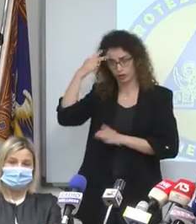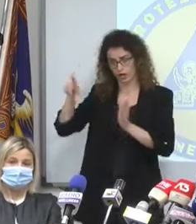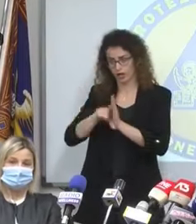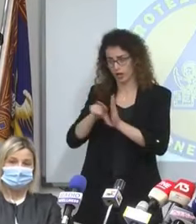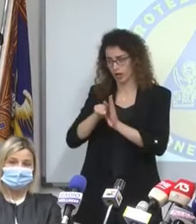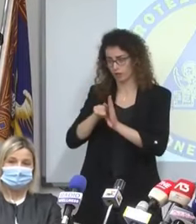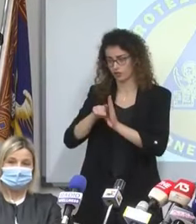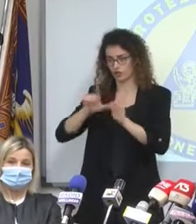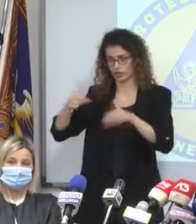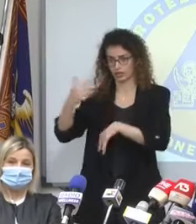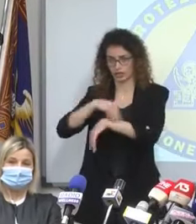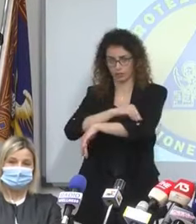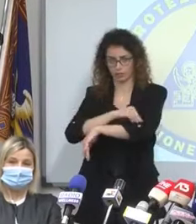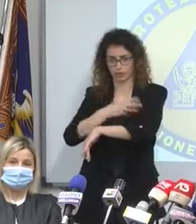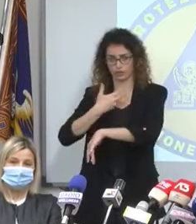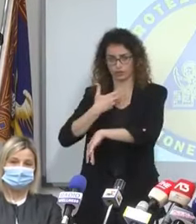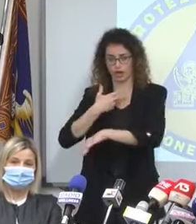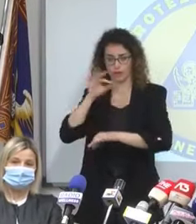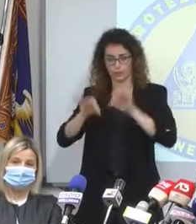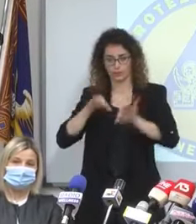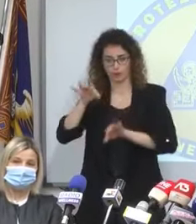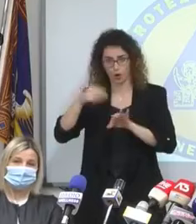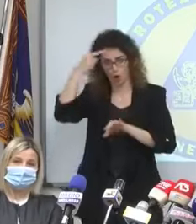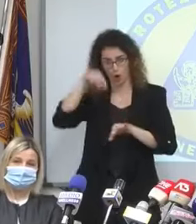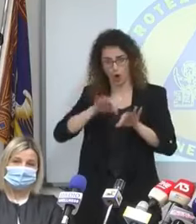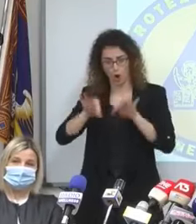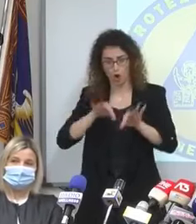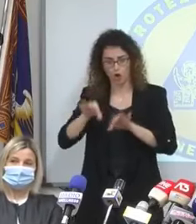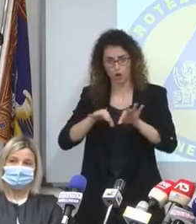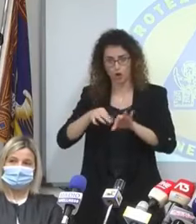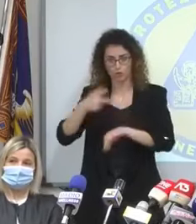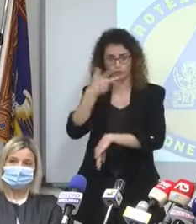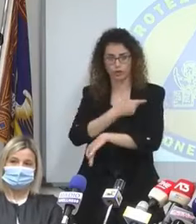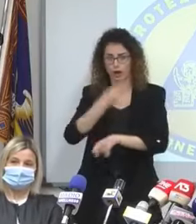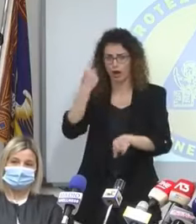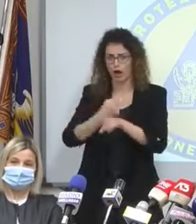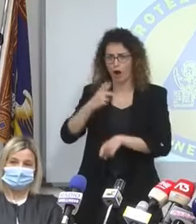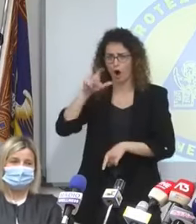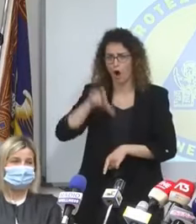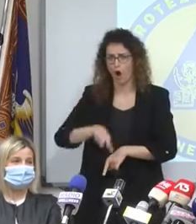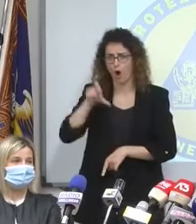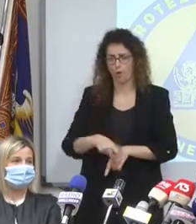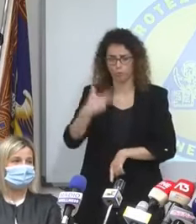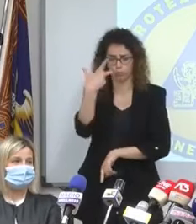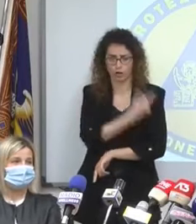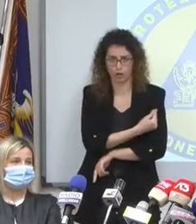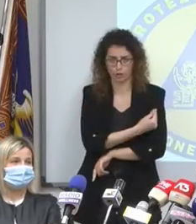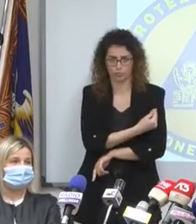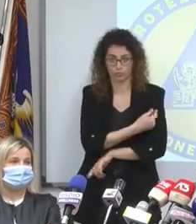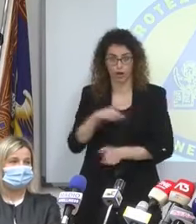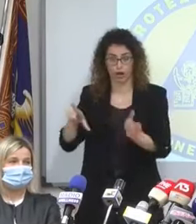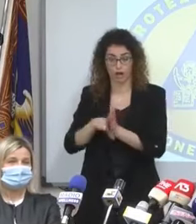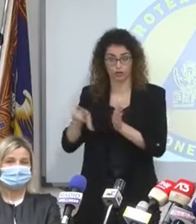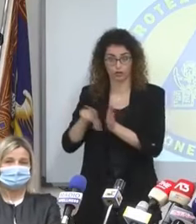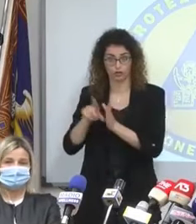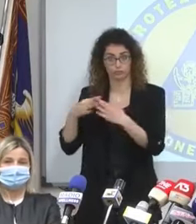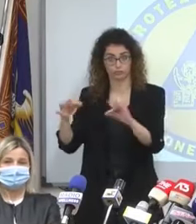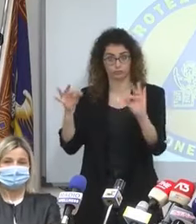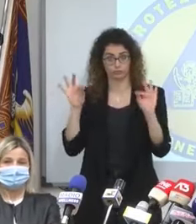7 aprile prevede che lo psicologo sanitario dell'ospedale è obbligato a vaccinarsi per legge.